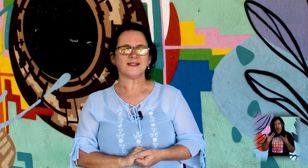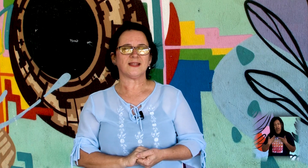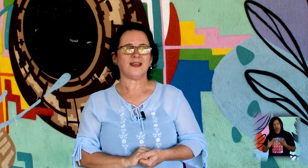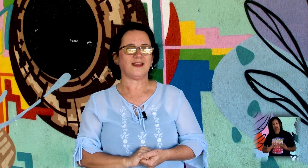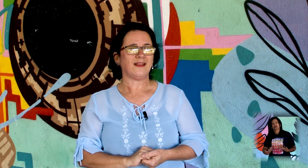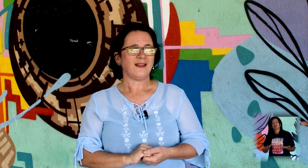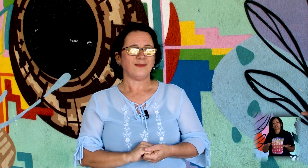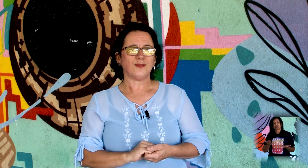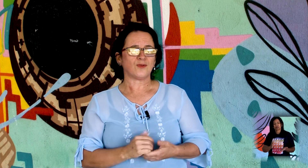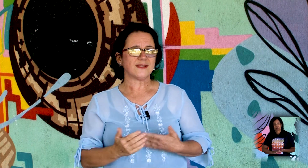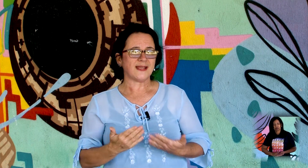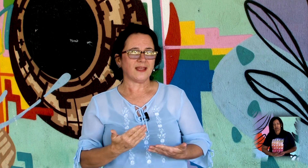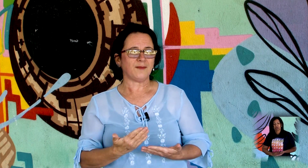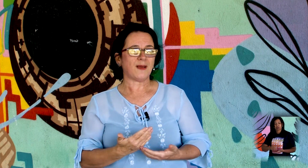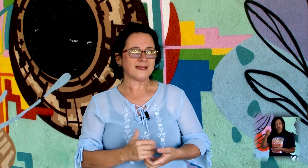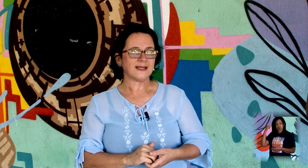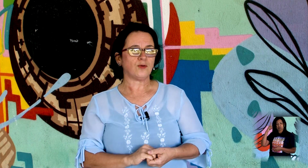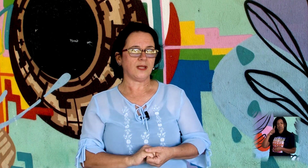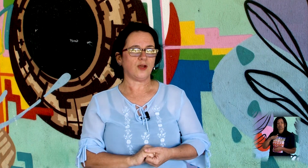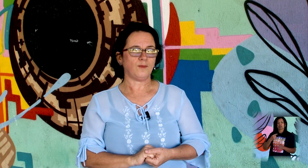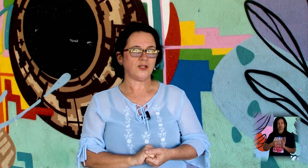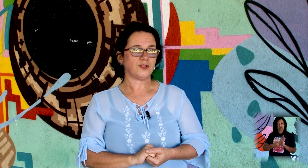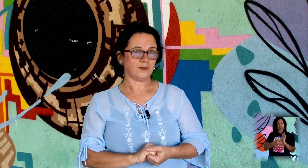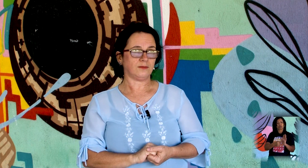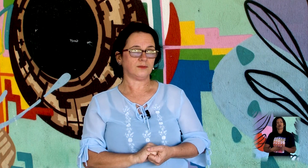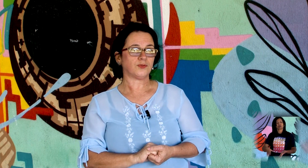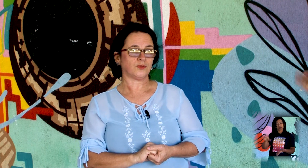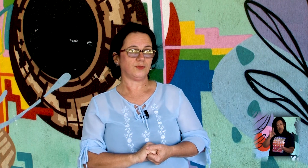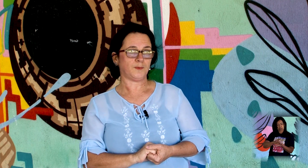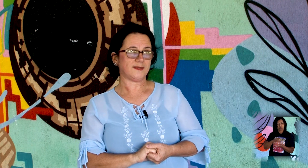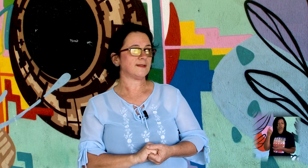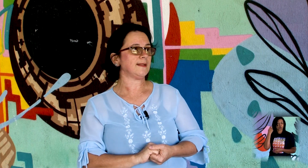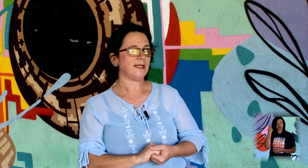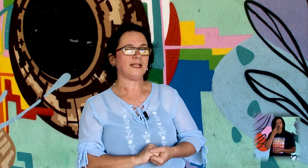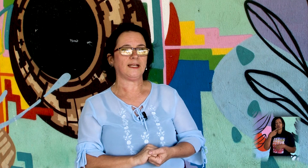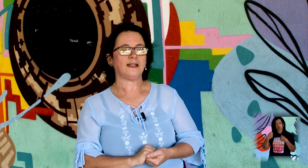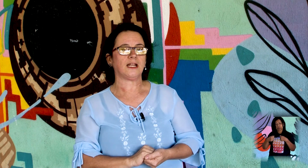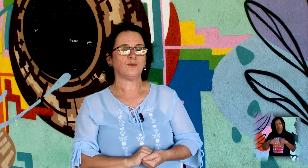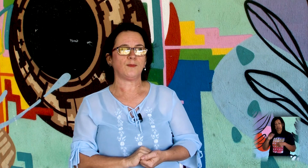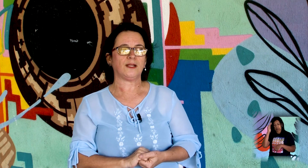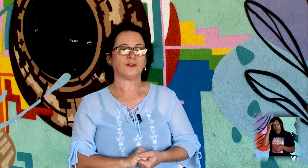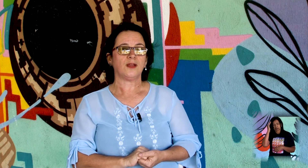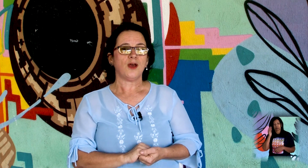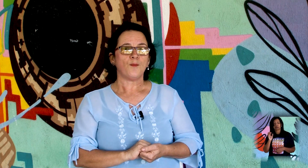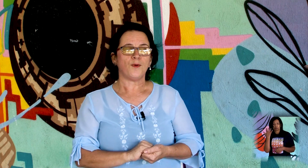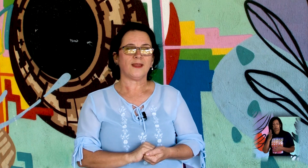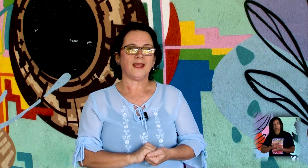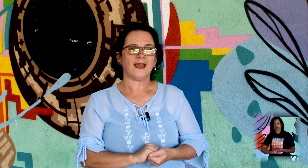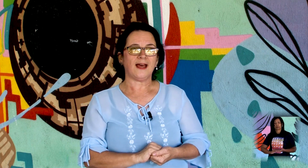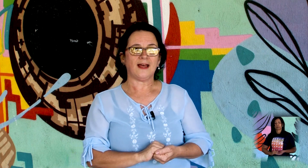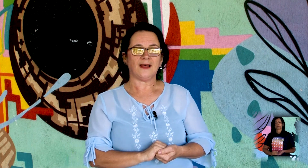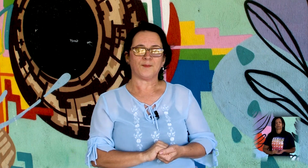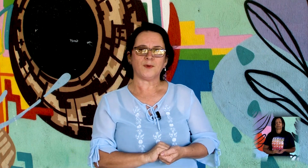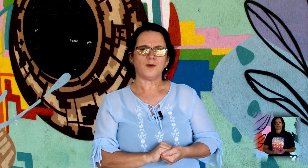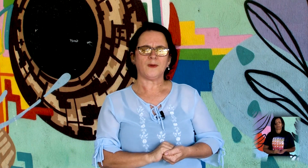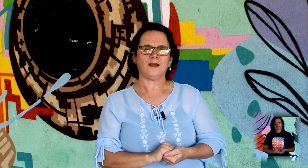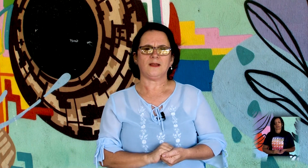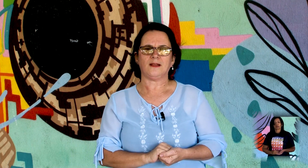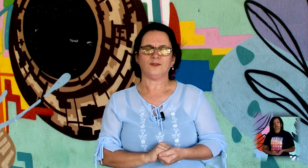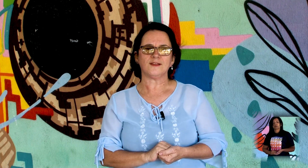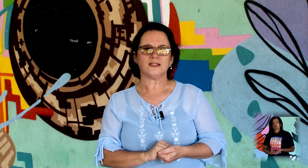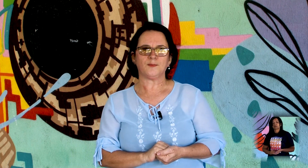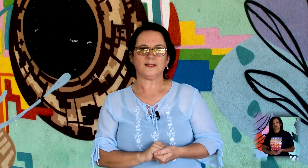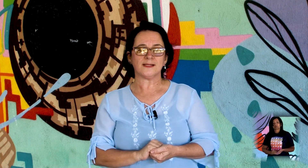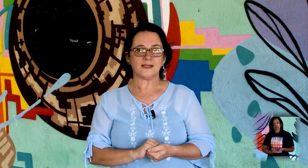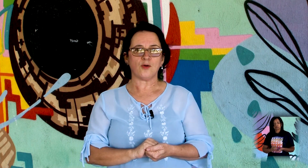cansativo, você não consegue passar o que realmente o surdo precisa entender, né, naquele momento. Porque a